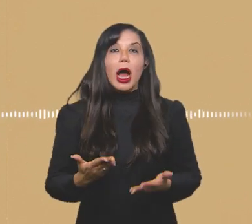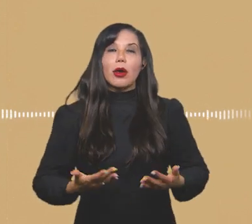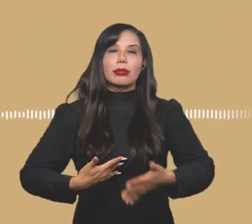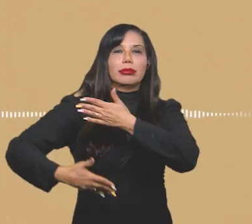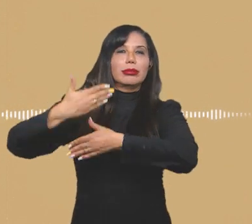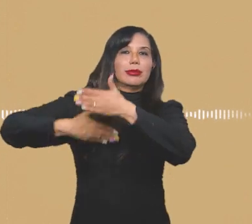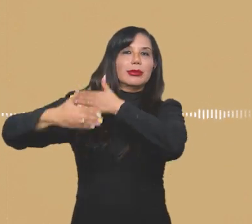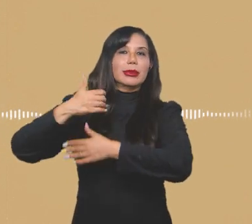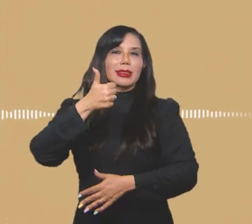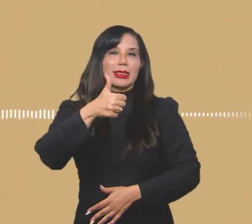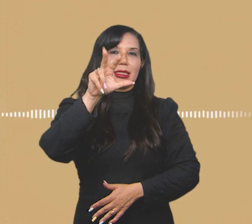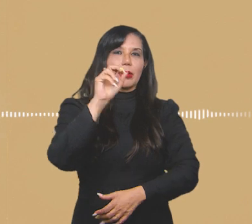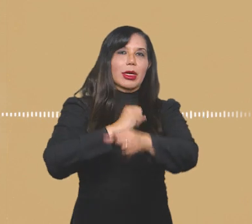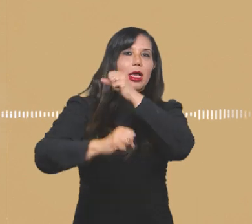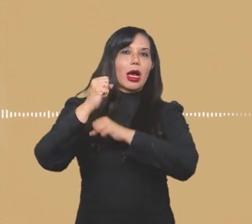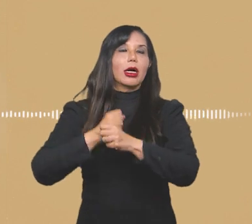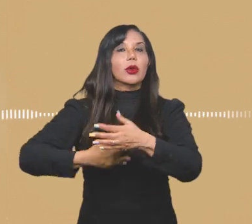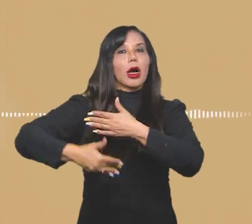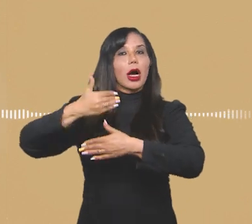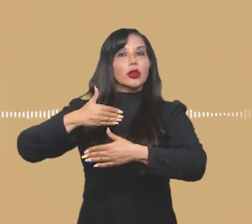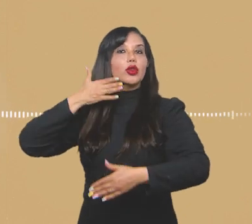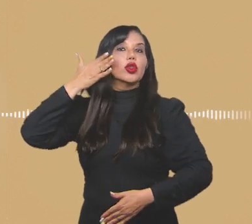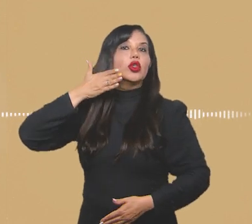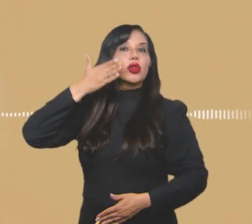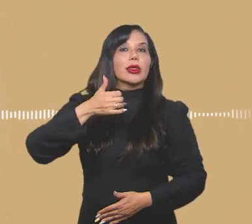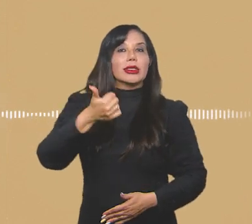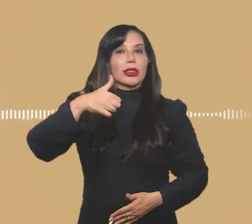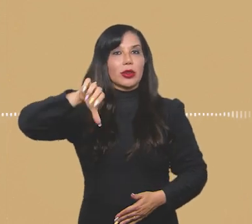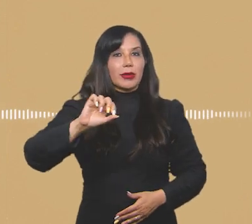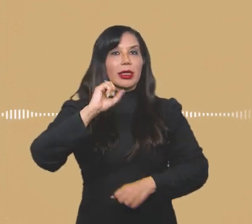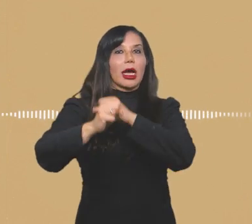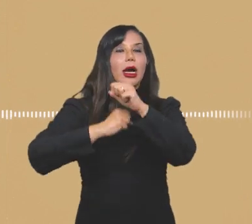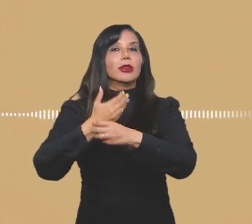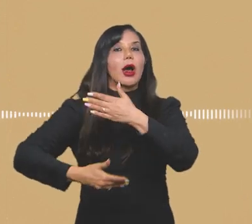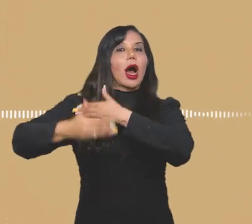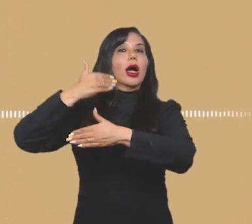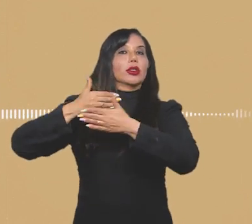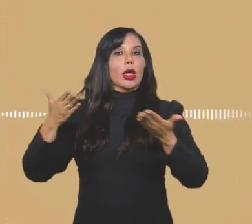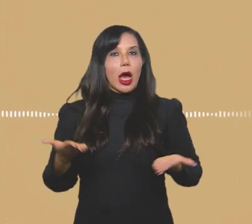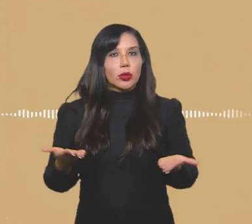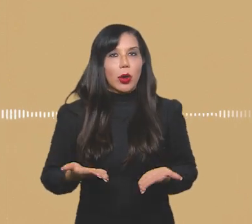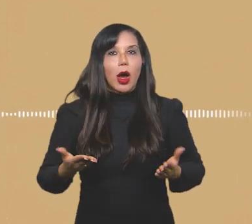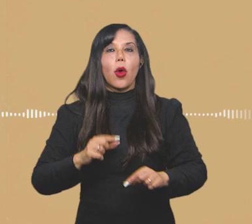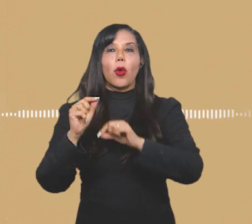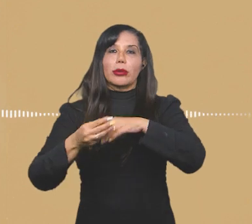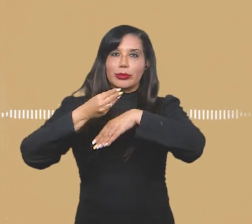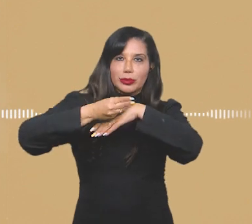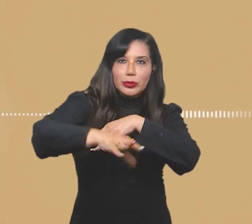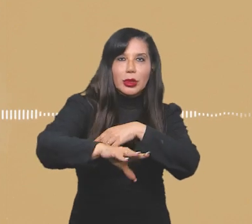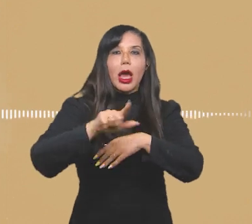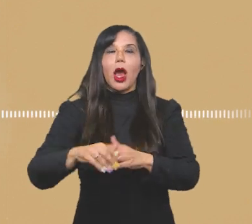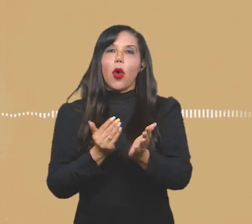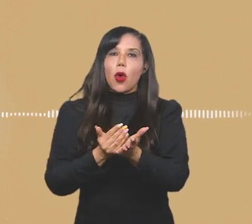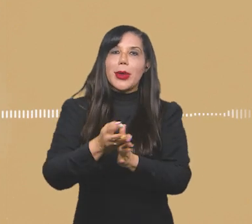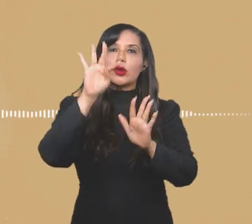Agora vamos voltar no tempo. 150 anos antes desse discurso e 190 anos antes da atualidade. O trecho a seguir